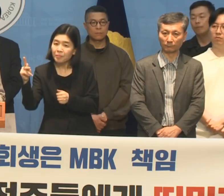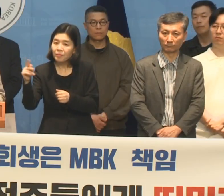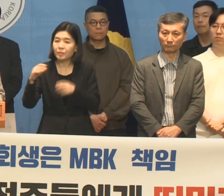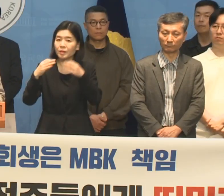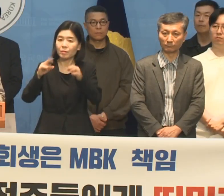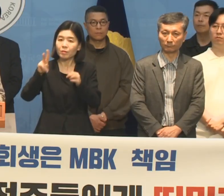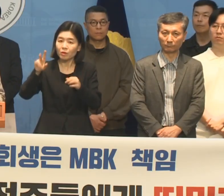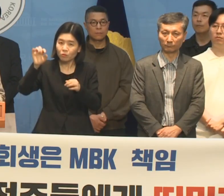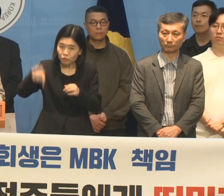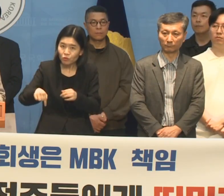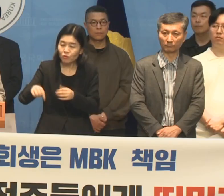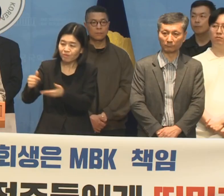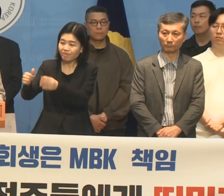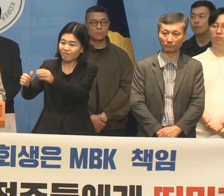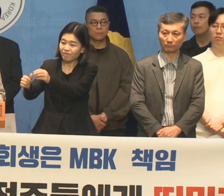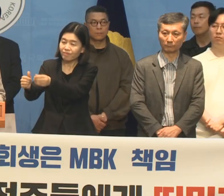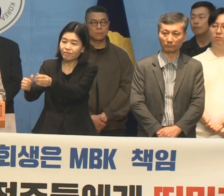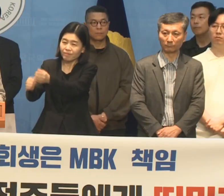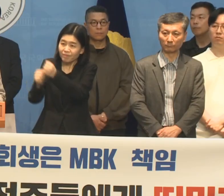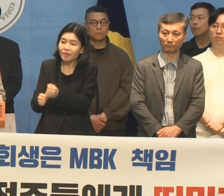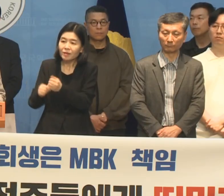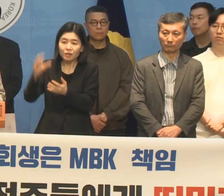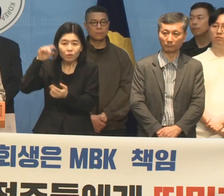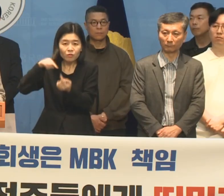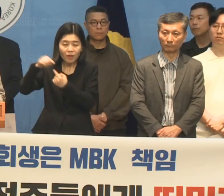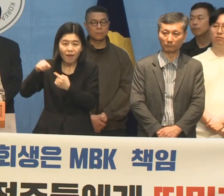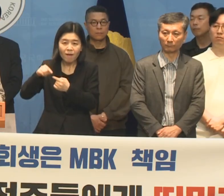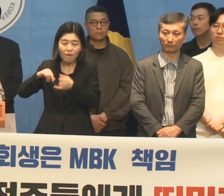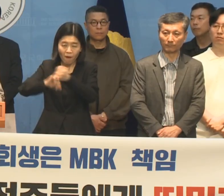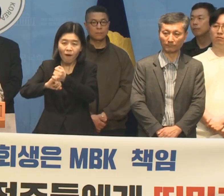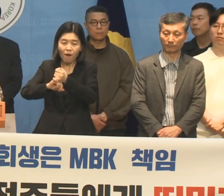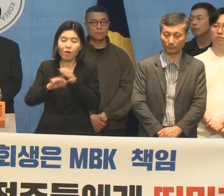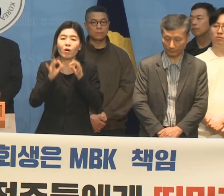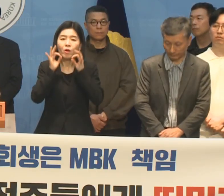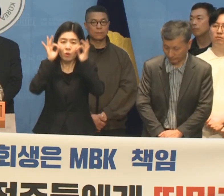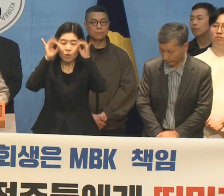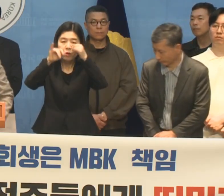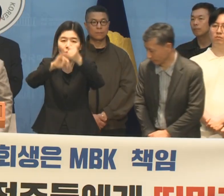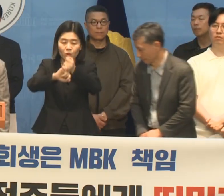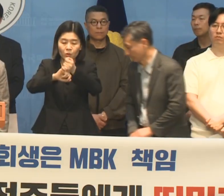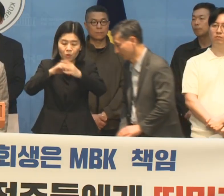대한 청문회 반드시 관철할 수 있도록 최선을 다하겠습니다. 감사합니다.